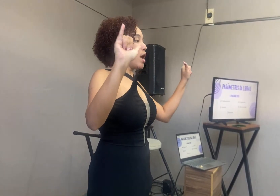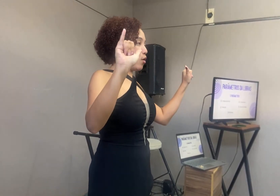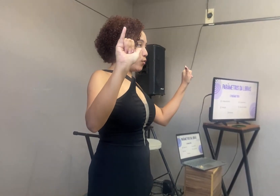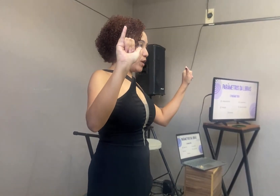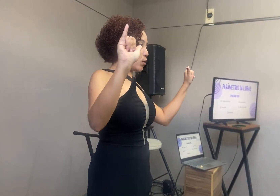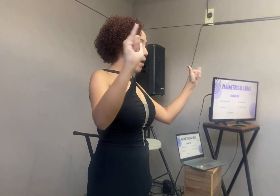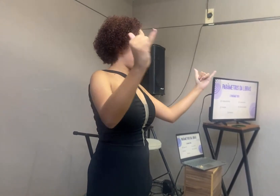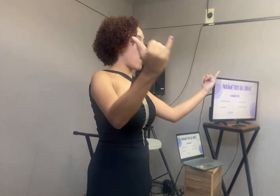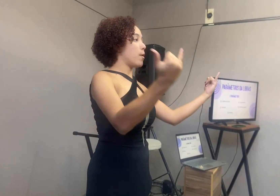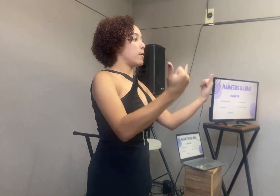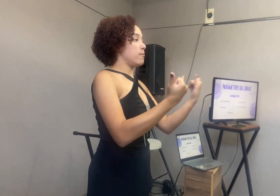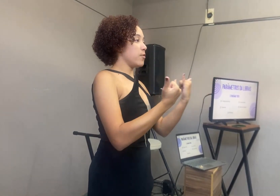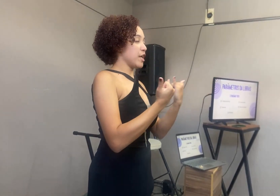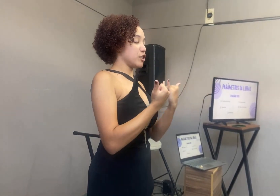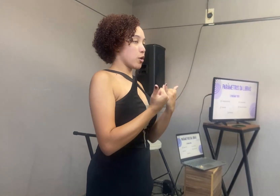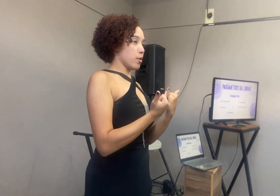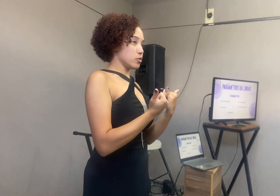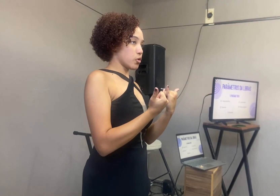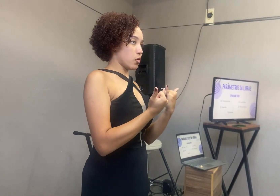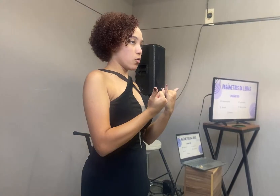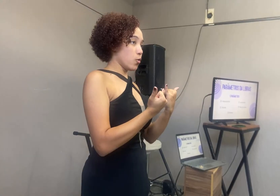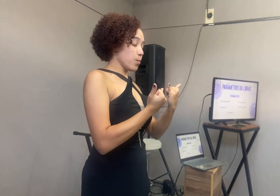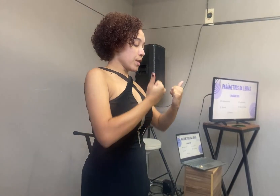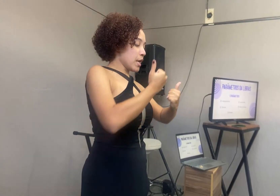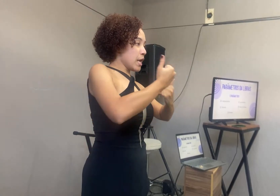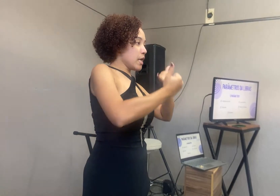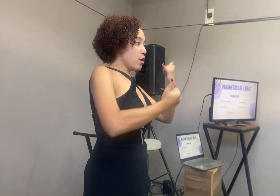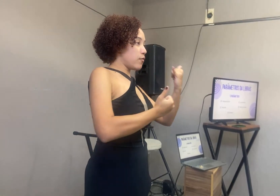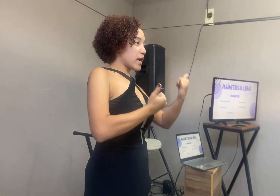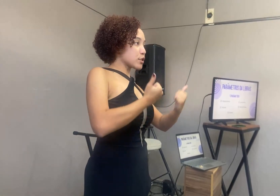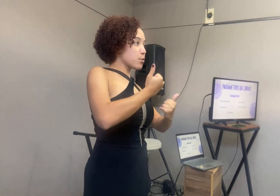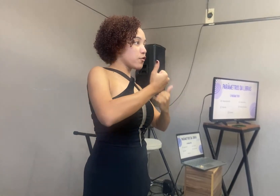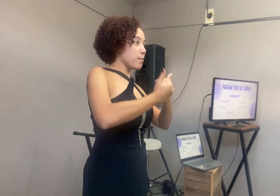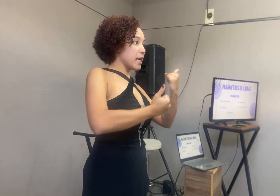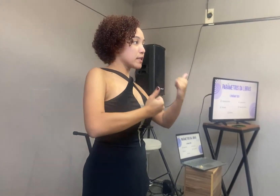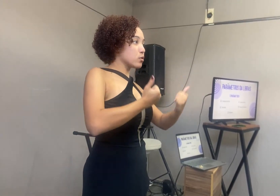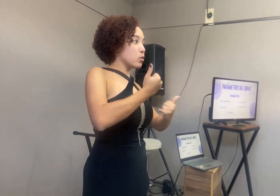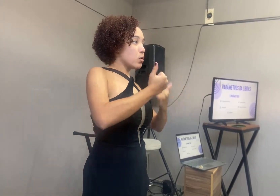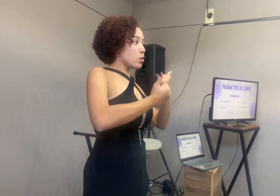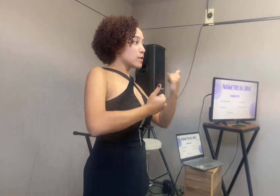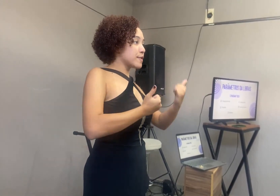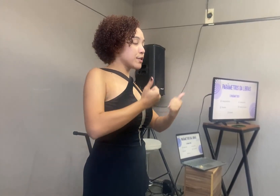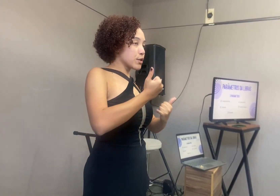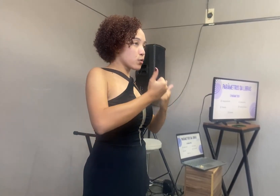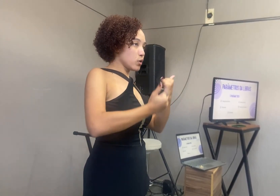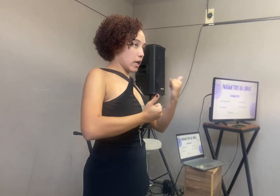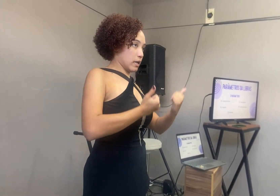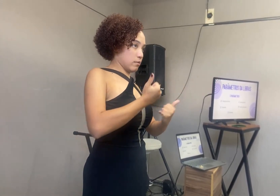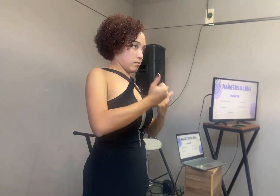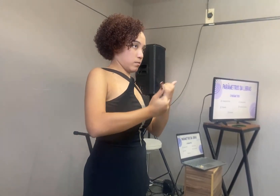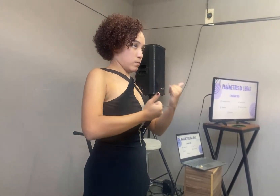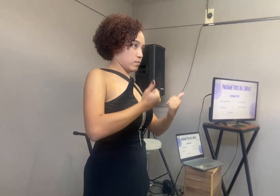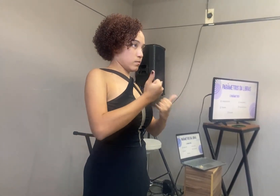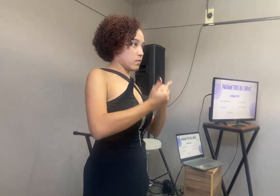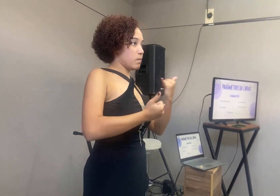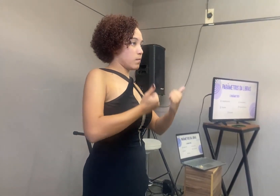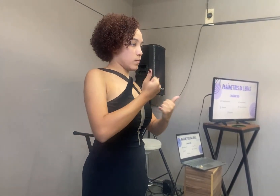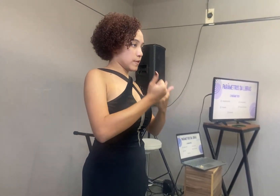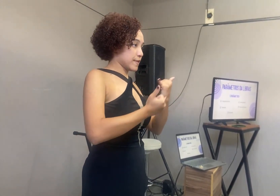eu viro a palma frente ao meu tronco e eu faço um movimento circular.